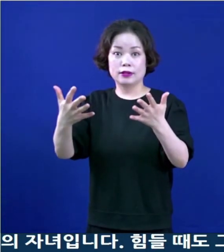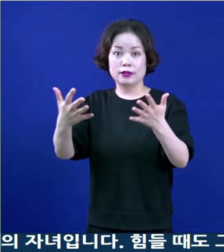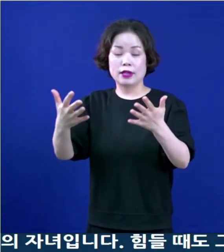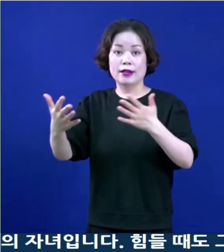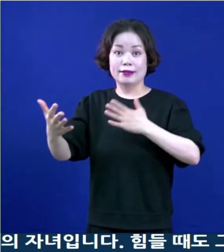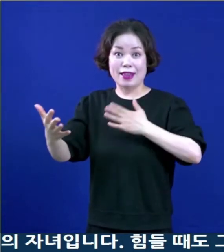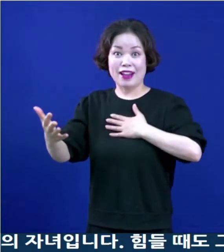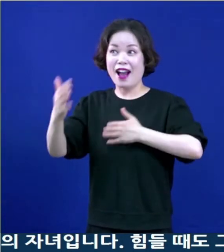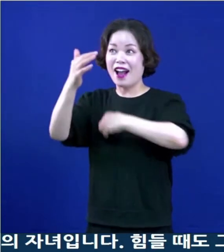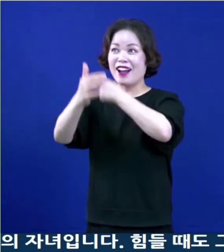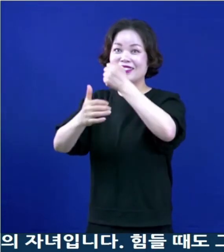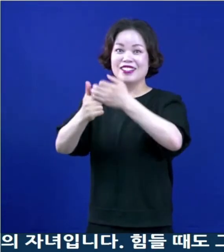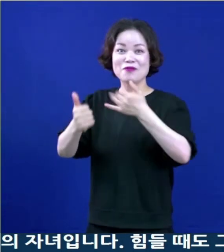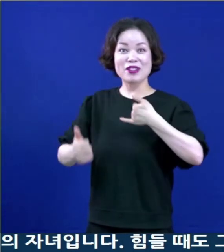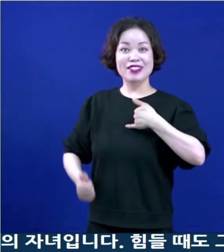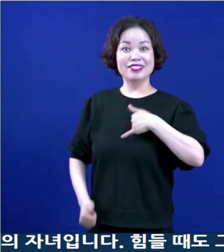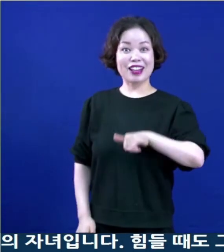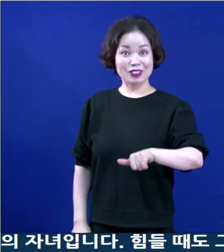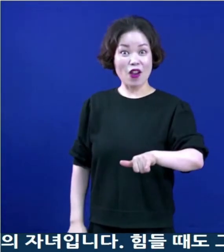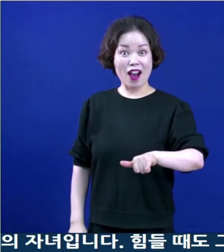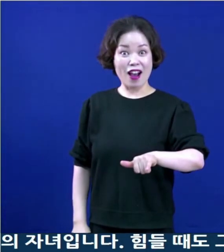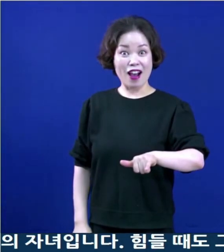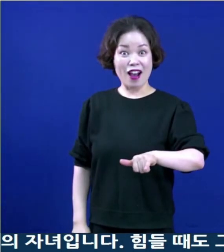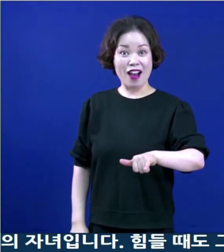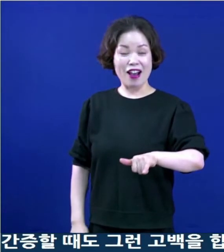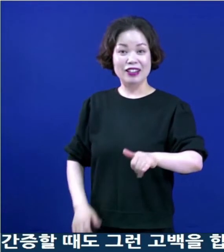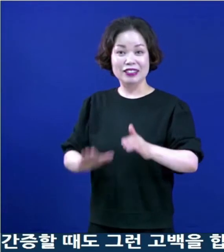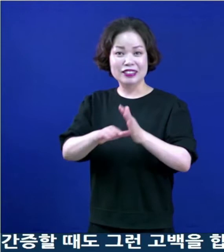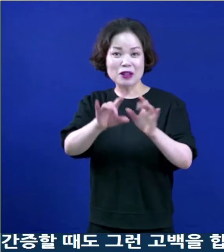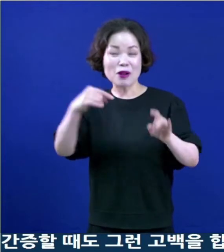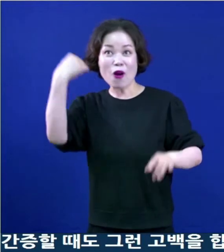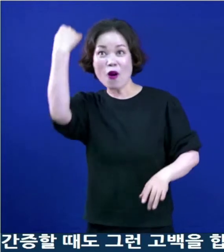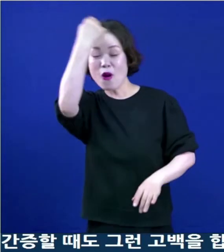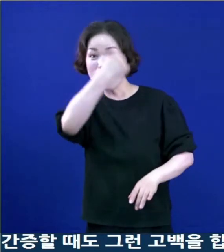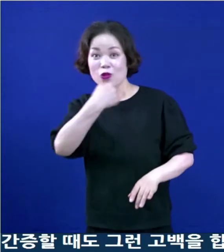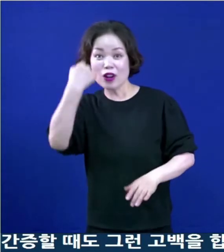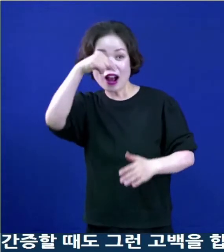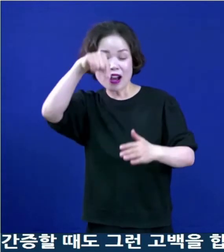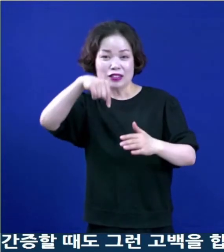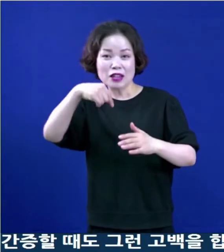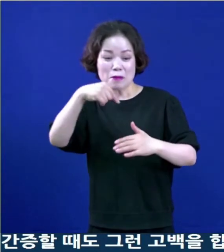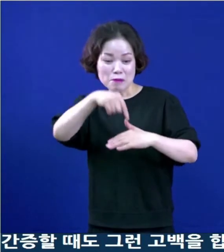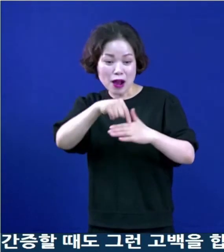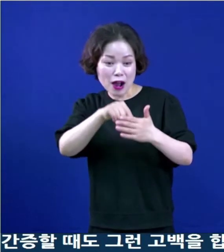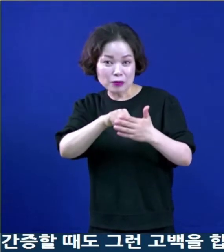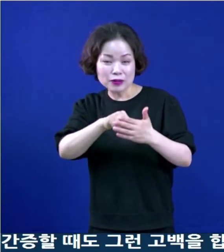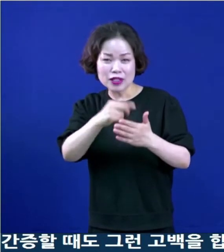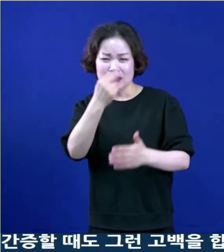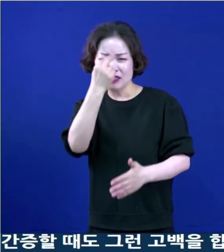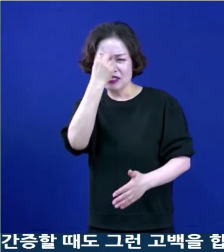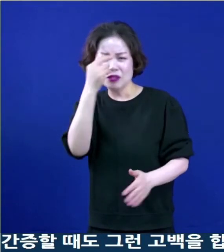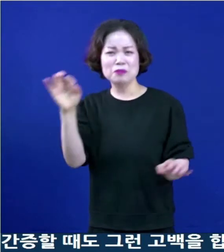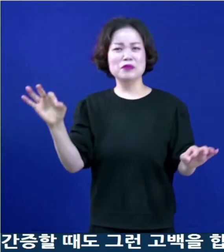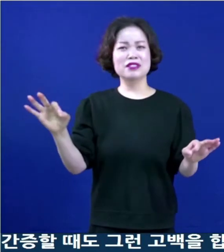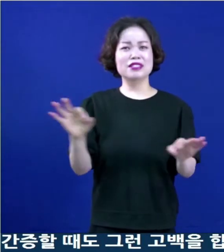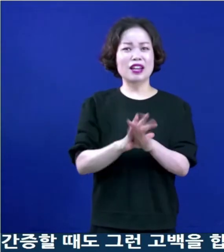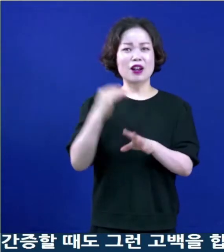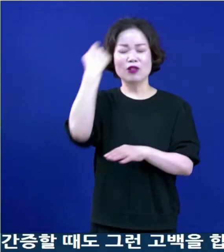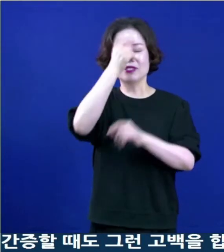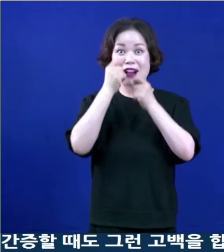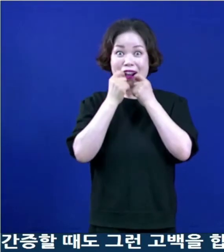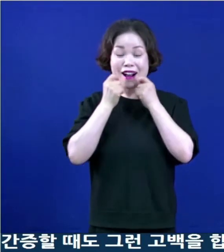내가 하나님의 자녀입니다. 근데 그때마다 그 얼굴 속에, 마음 속에 근심이 사라지는 그런 모습이